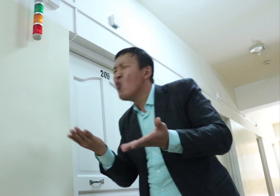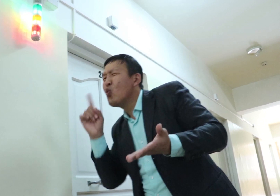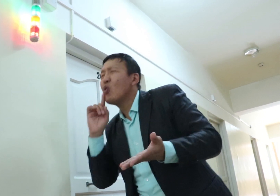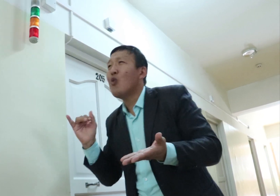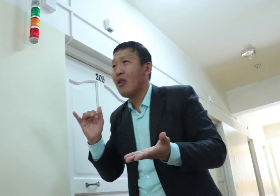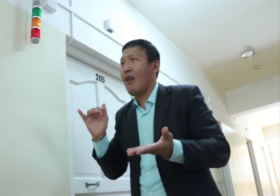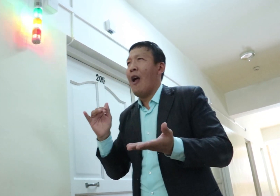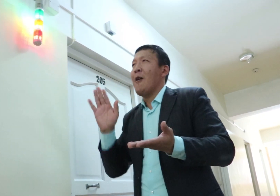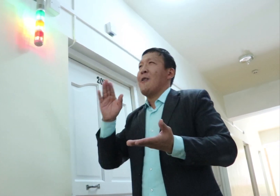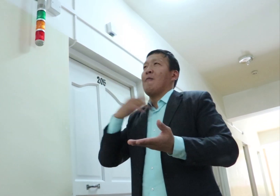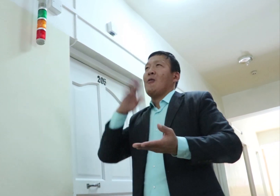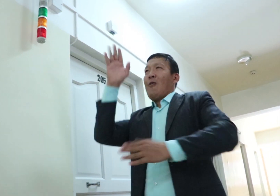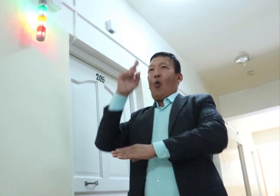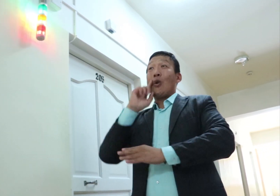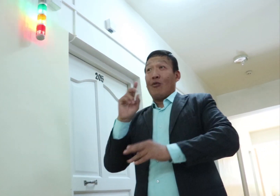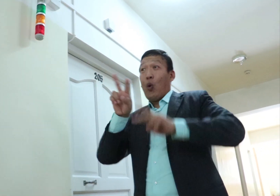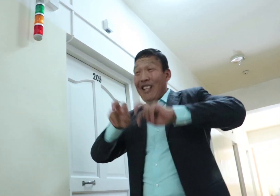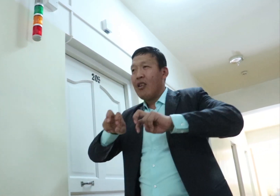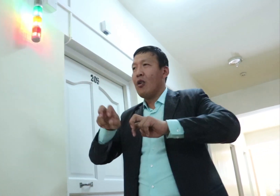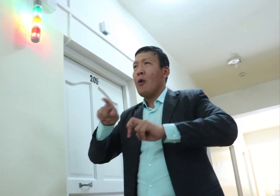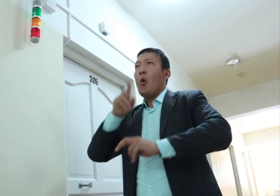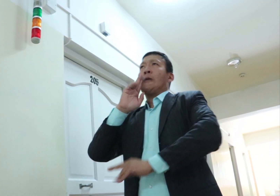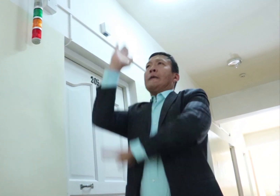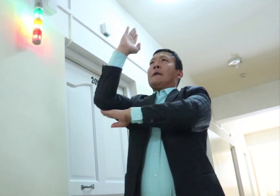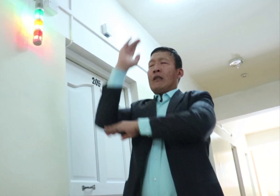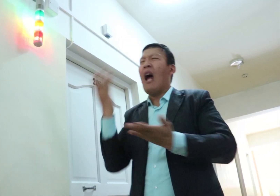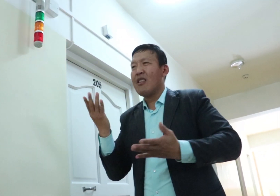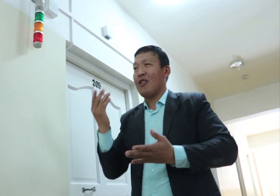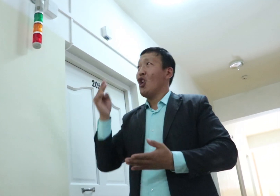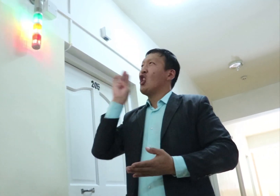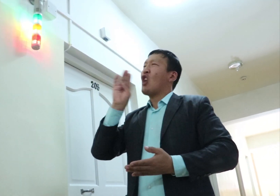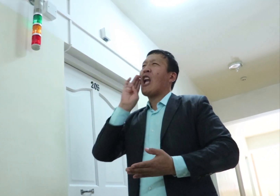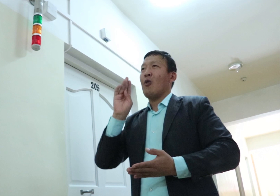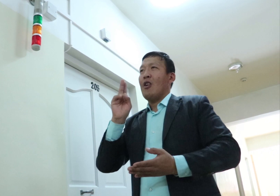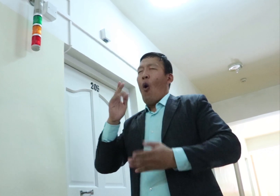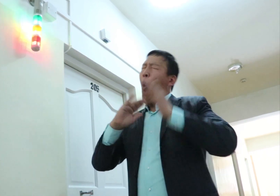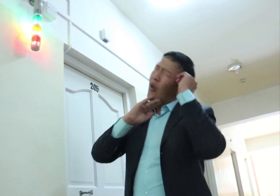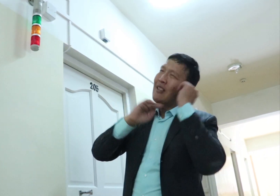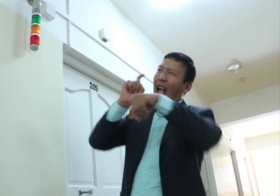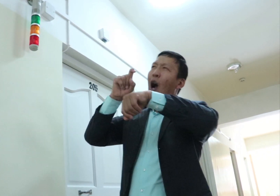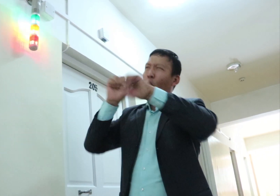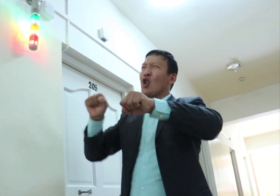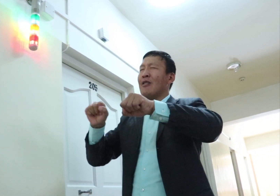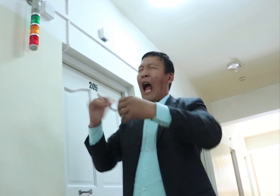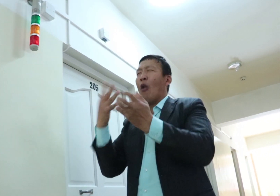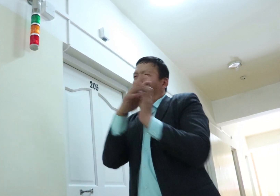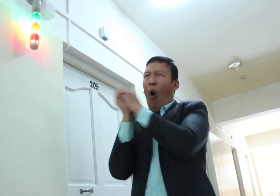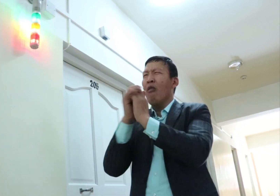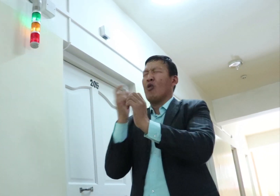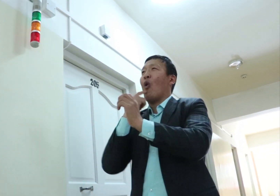хамтдаа ярилцсан сандлын аваад хүүхдүүдтэйг ярилцаад судалгаа хийгээд за хүүхдүүд өөртөө гараа өргөд хэлж байгаа юм байна да. Шархад чар гэрлэх асуудал унтах